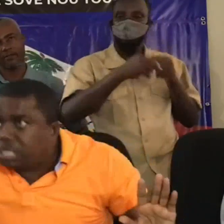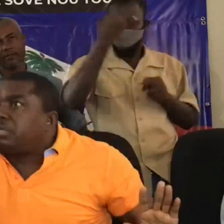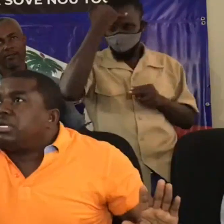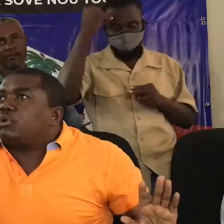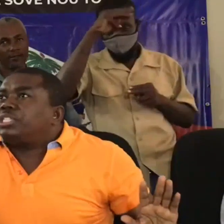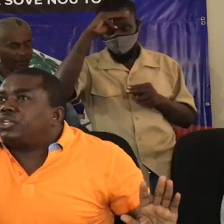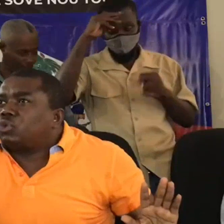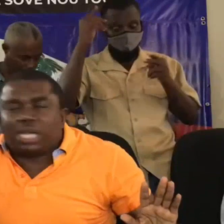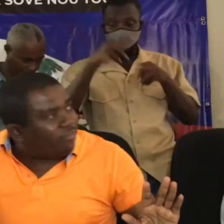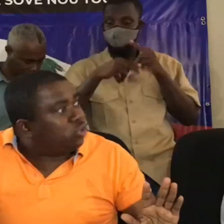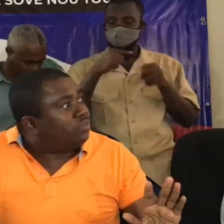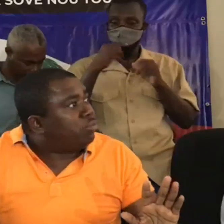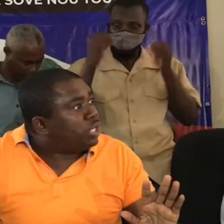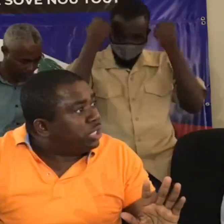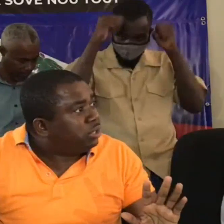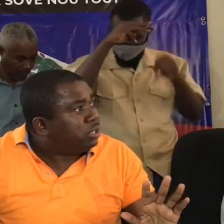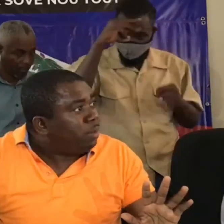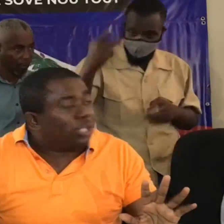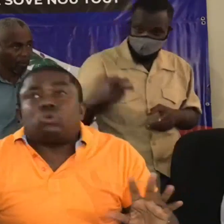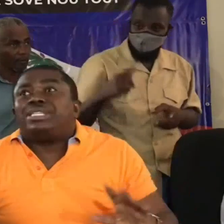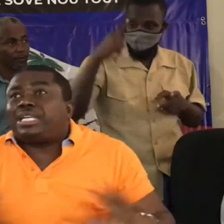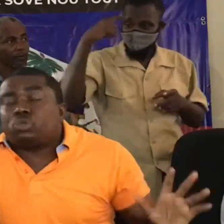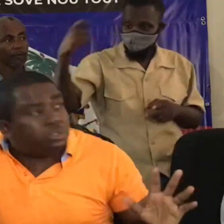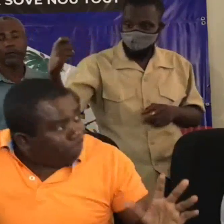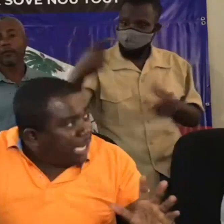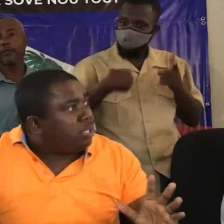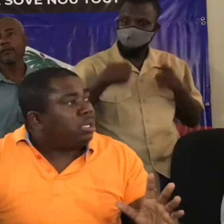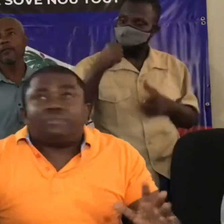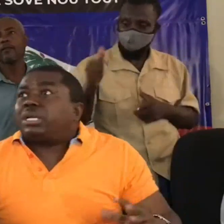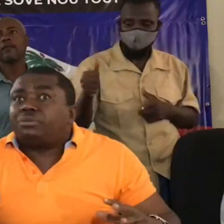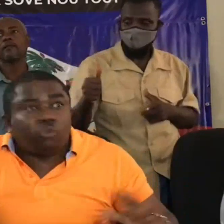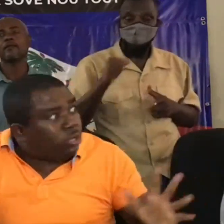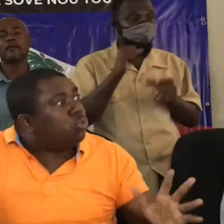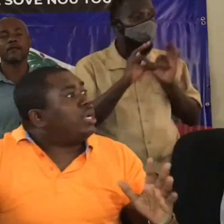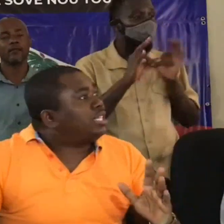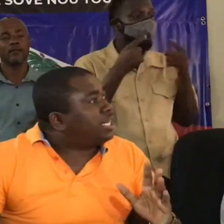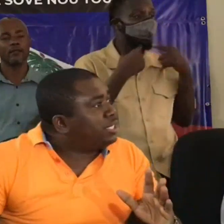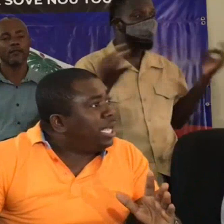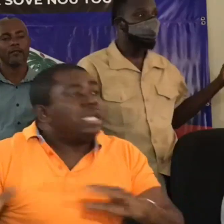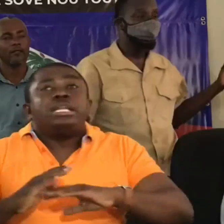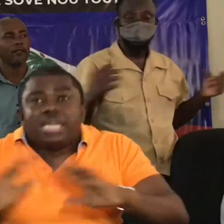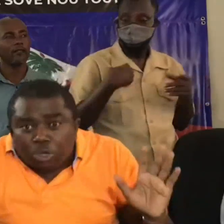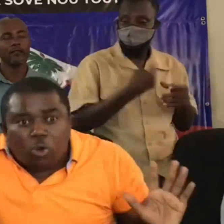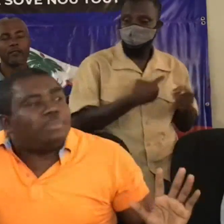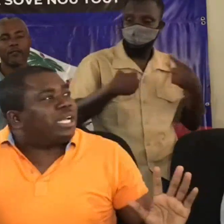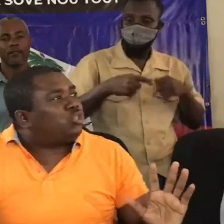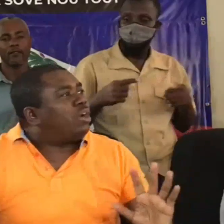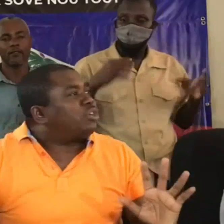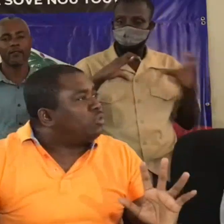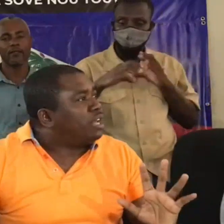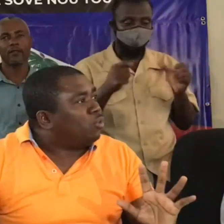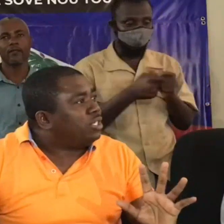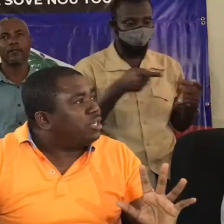Ni négociation avec Jovenel Moïse, parce qu'on ne discute pas avec les voyous, les assassins, ni